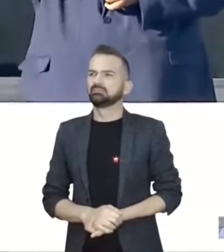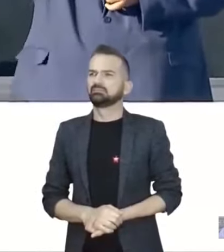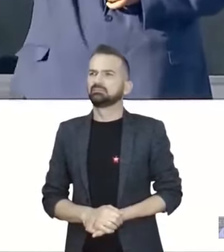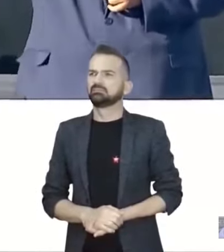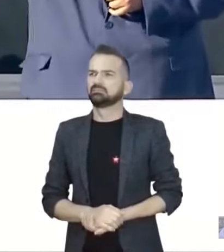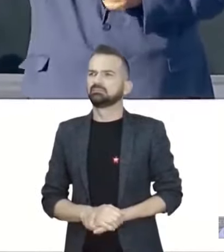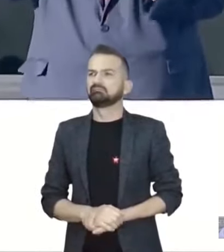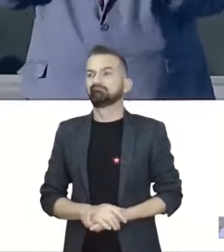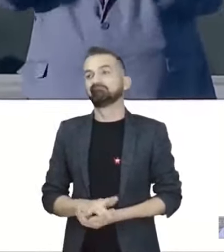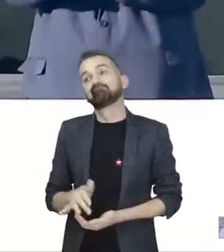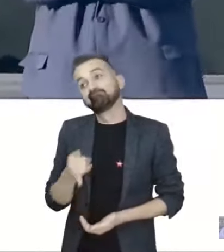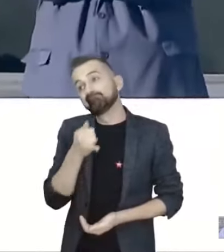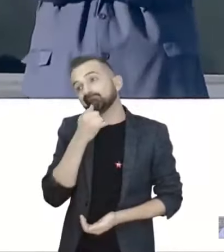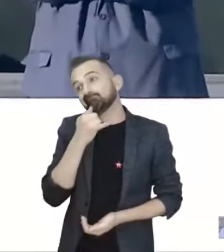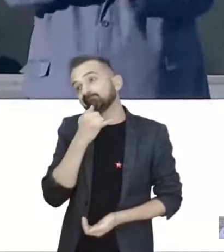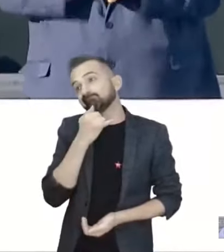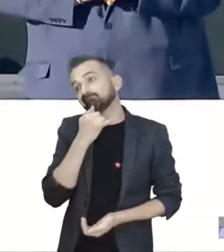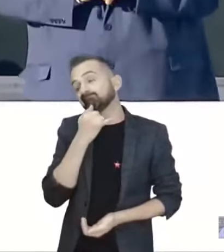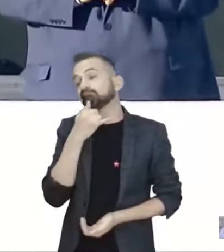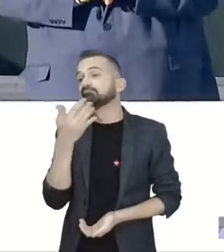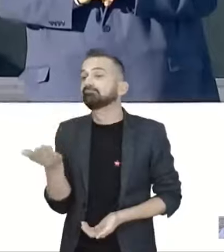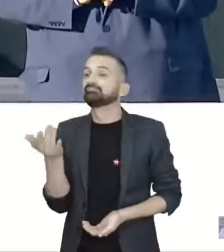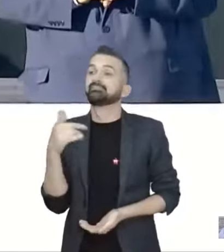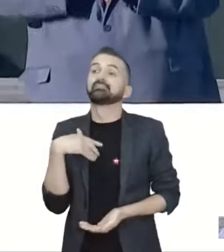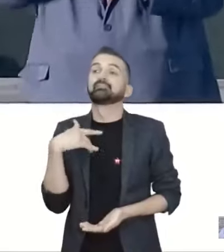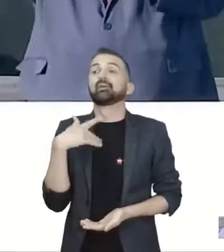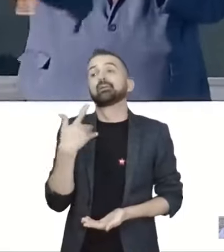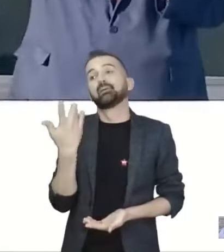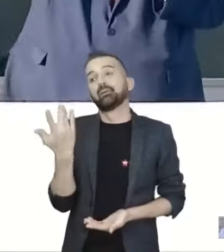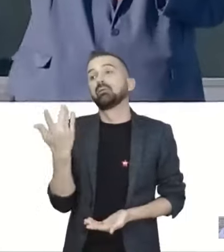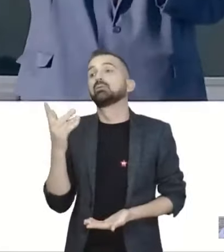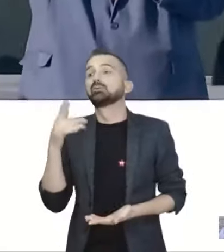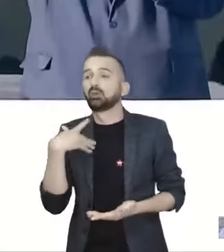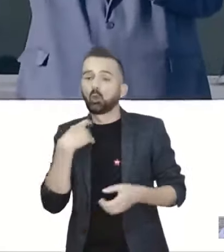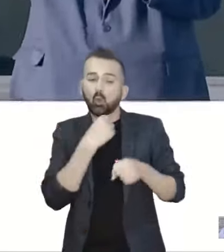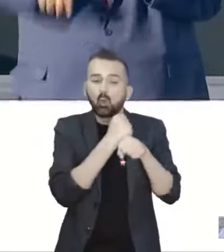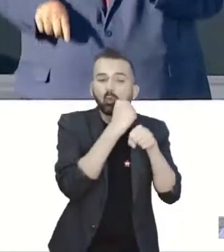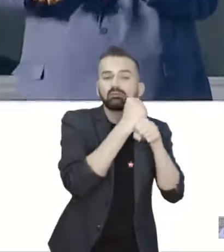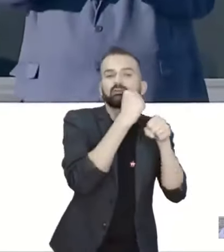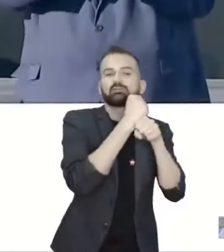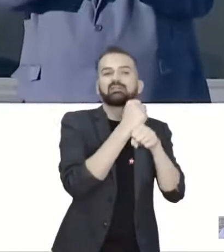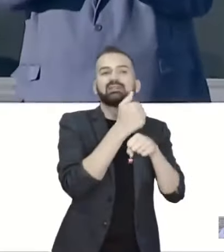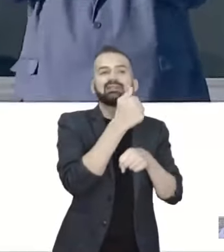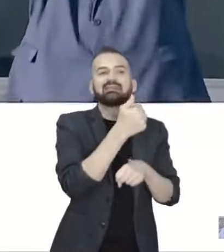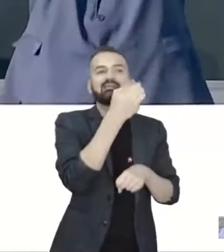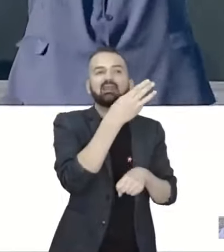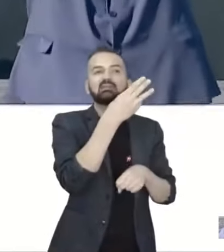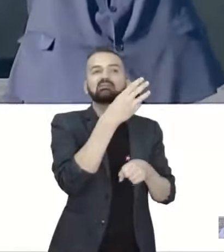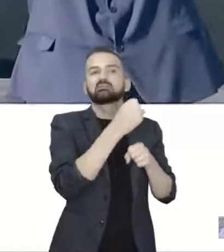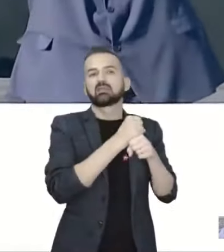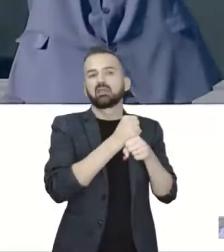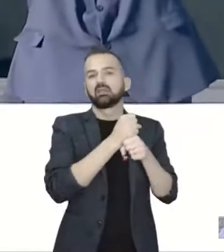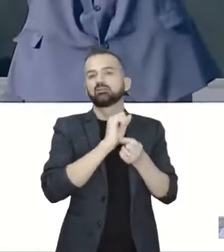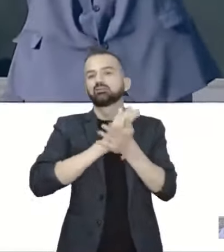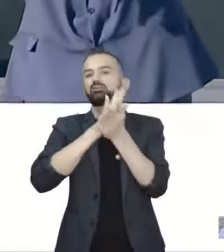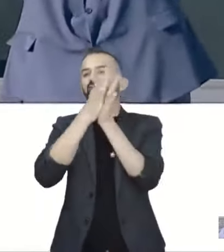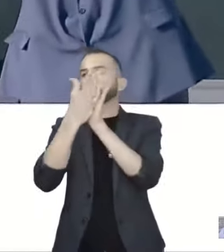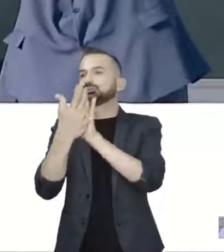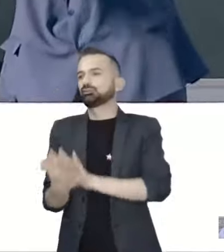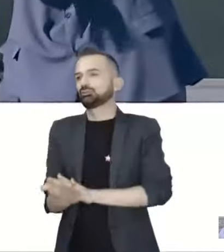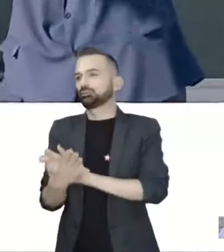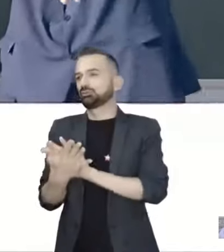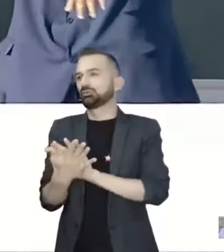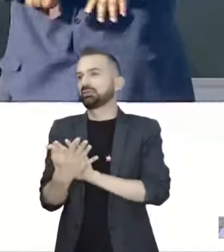Infelizmente, muito do que construímos em 13 anos foi destruído em menos da metade desse